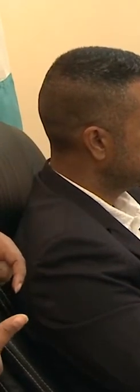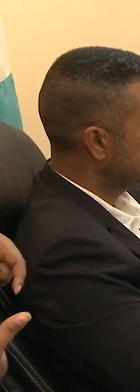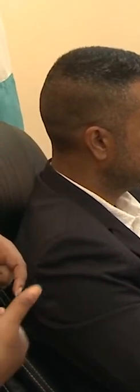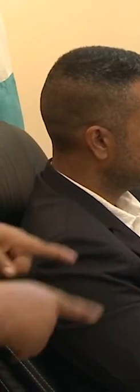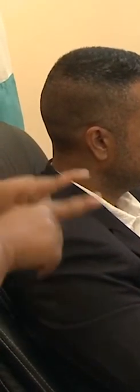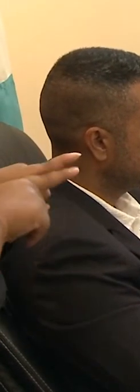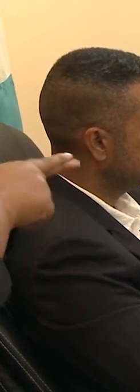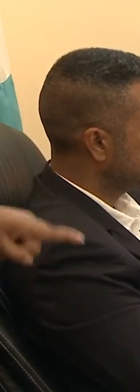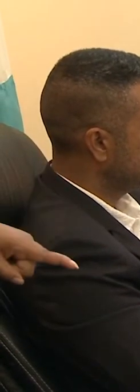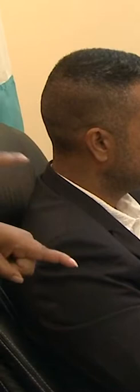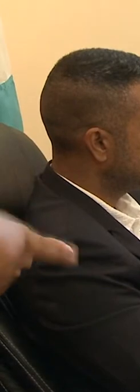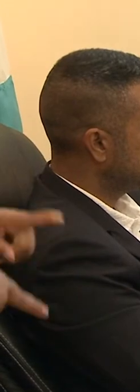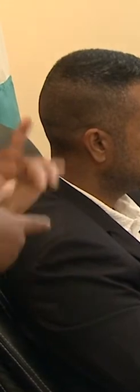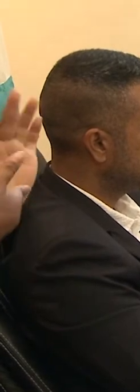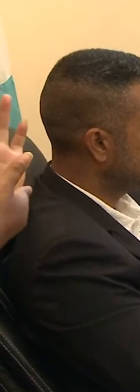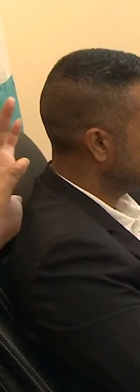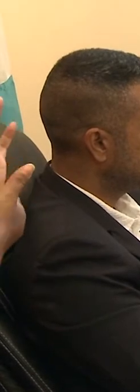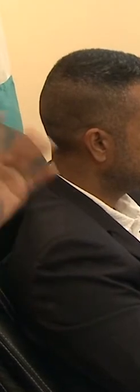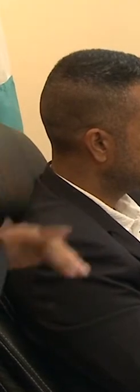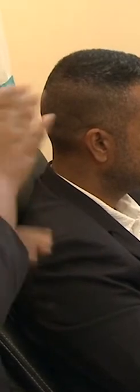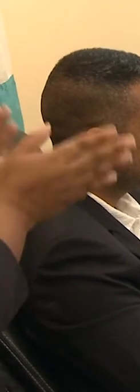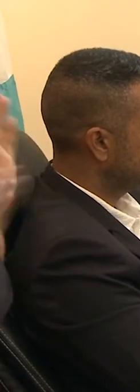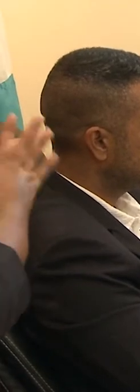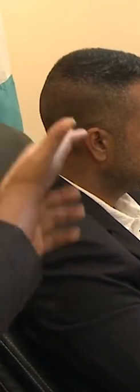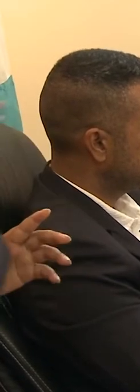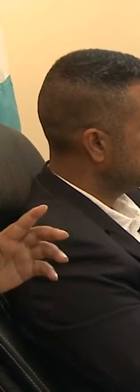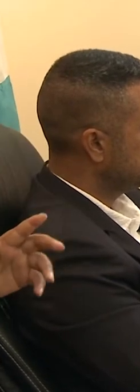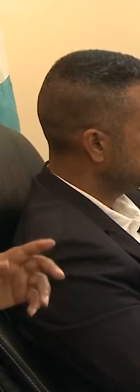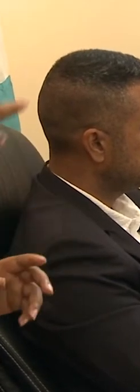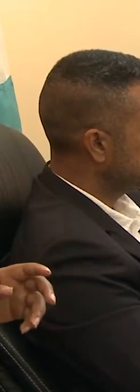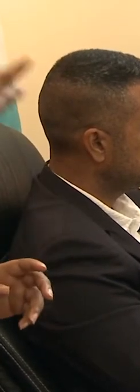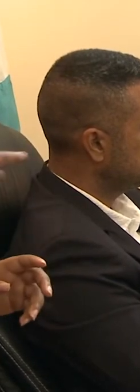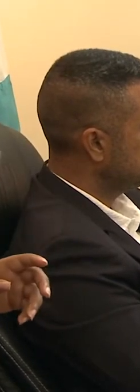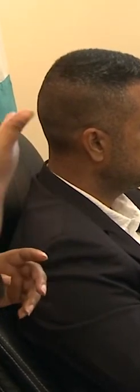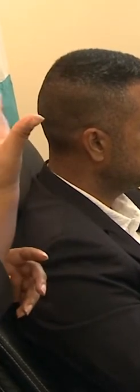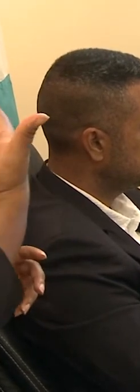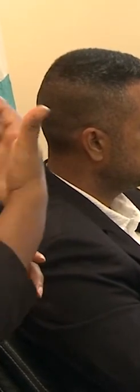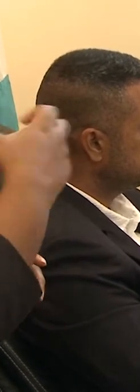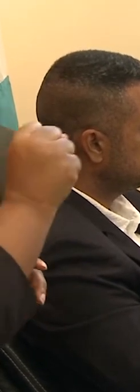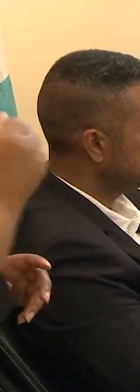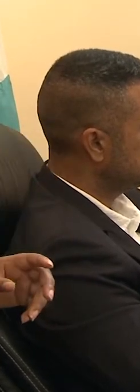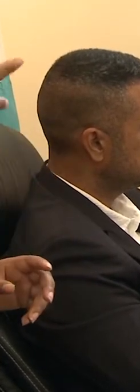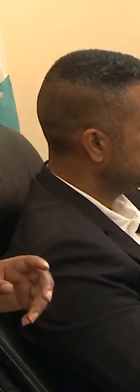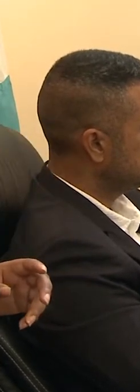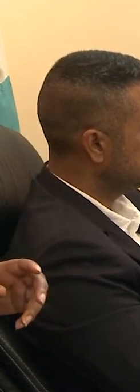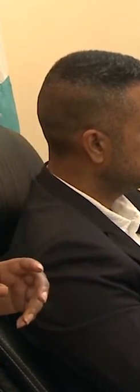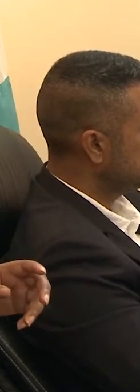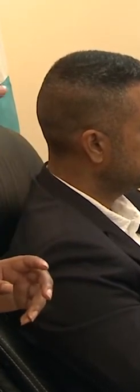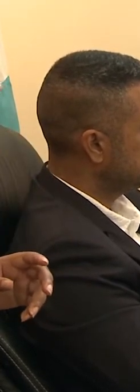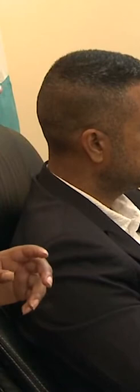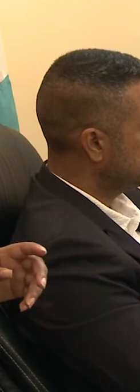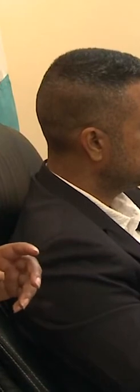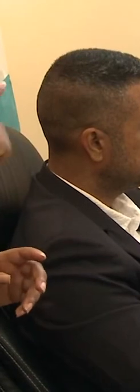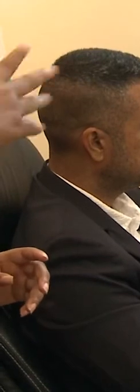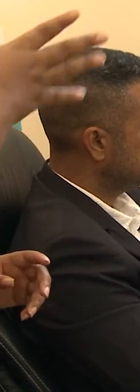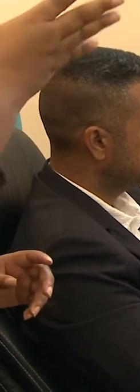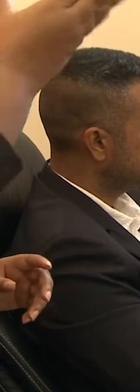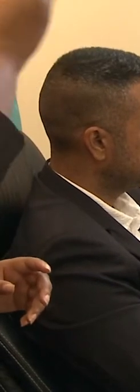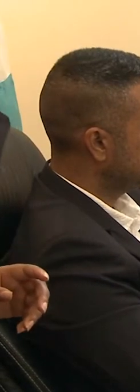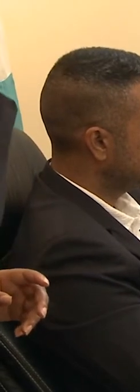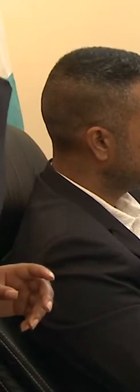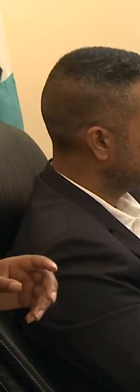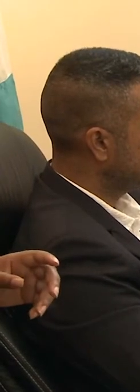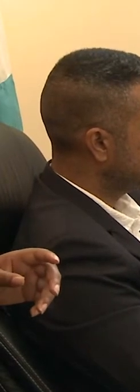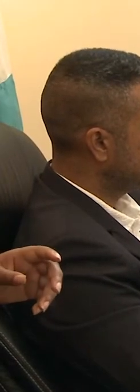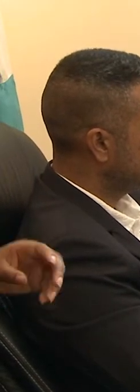sucesso da nossa população em relação ao tratamento através da vacina. O prefeito